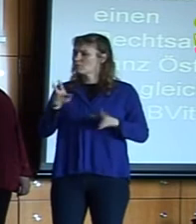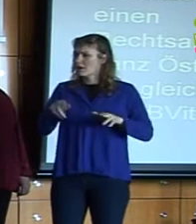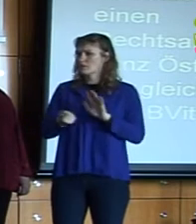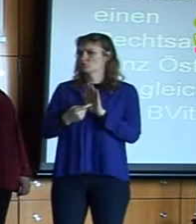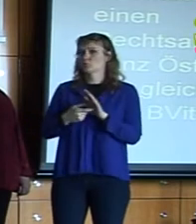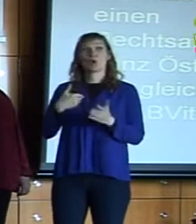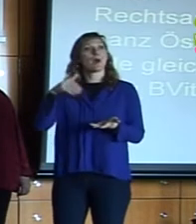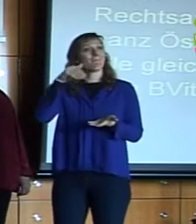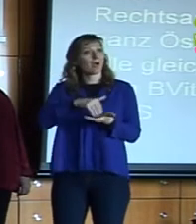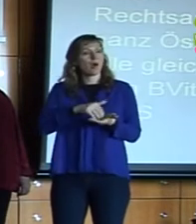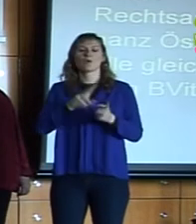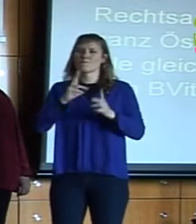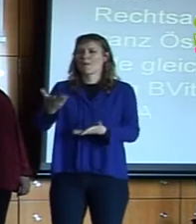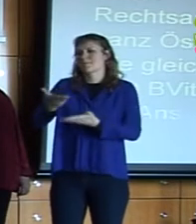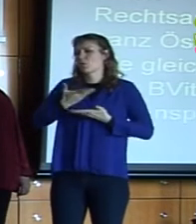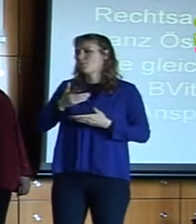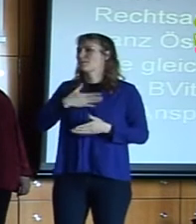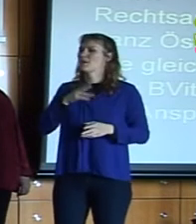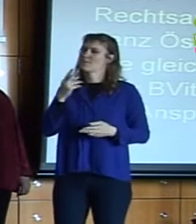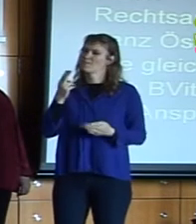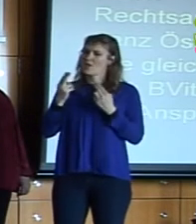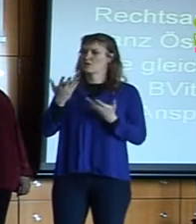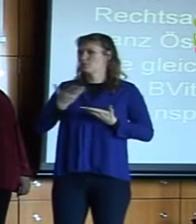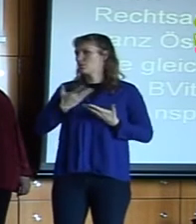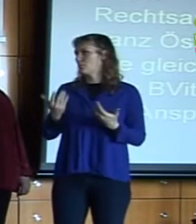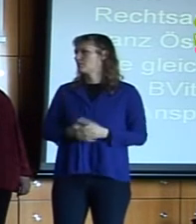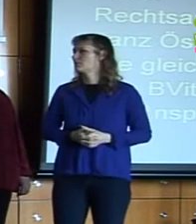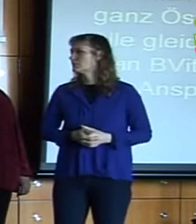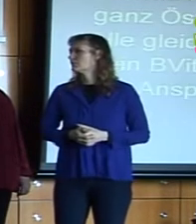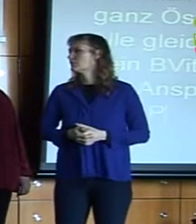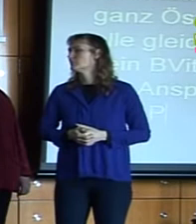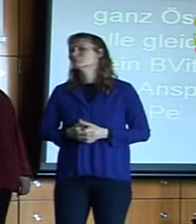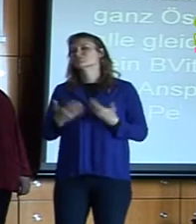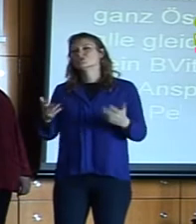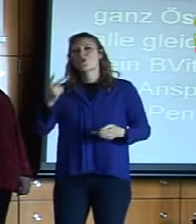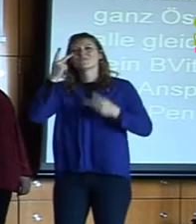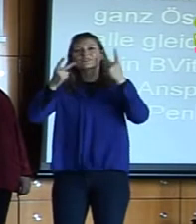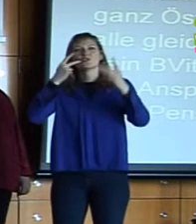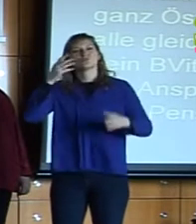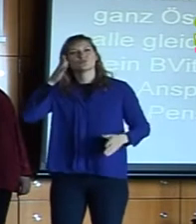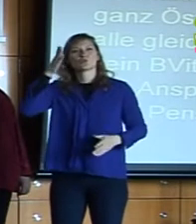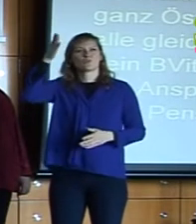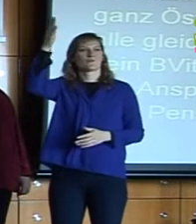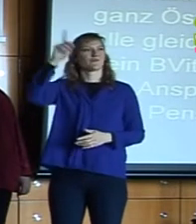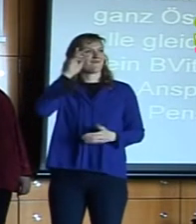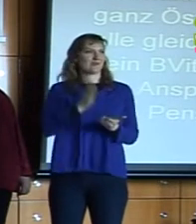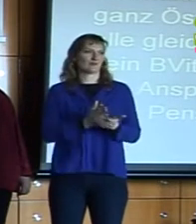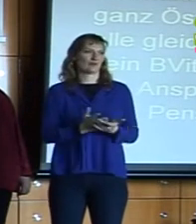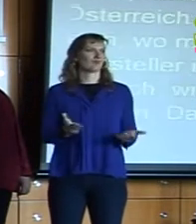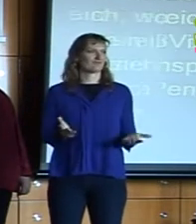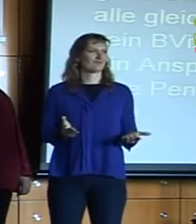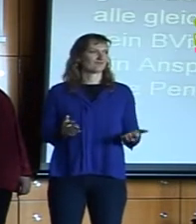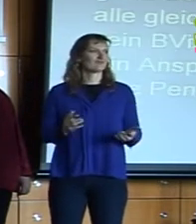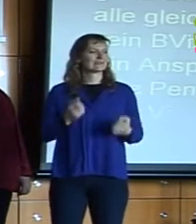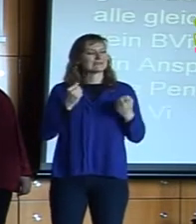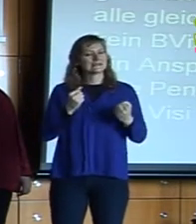ich es brauche, auch wirklich meine Pflege. Das ist eine Vision für die Zukunft, ich weiß es. Wir